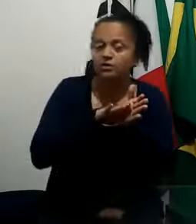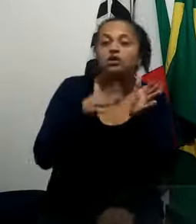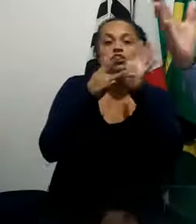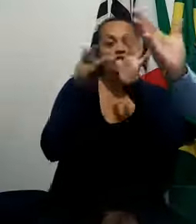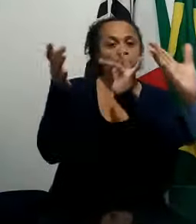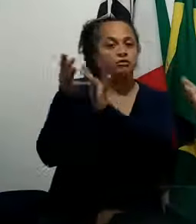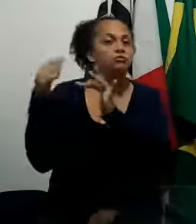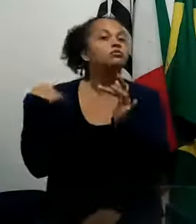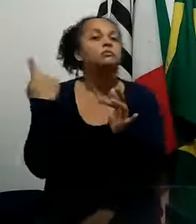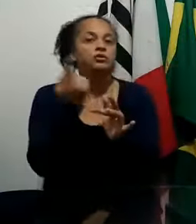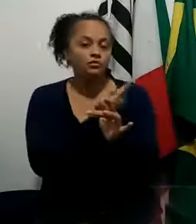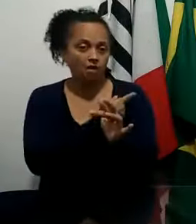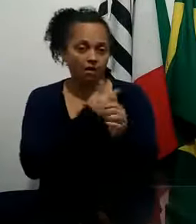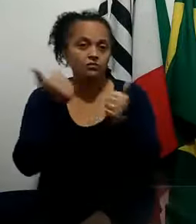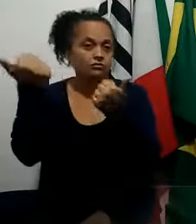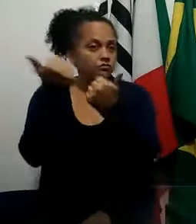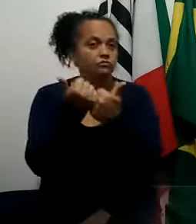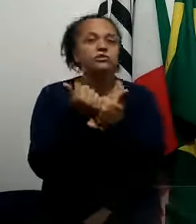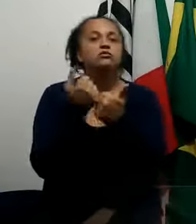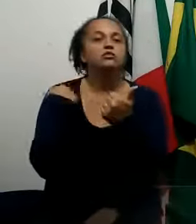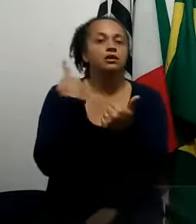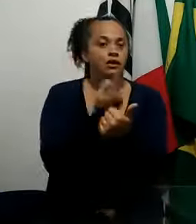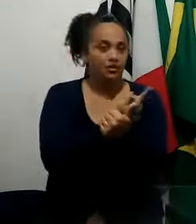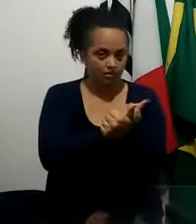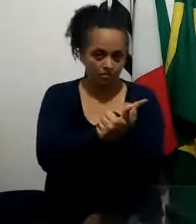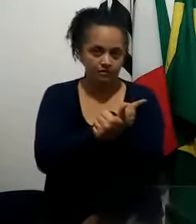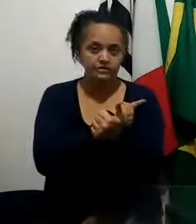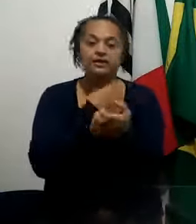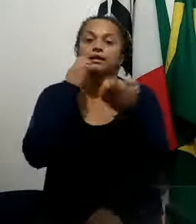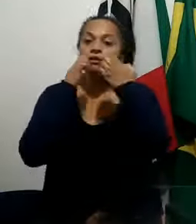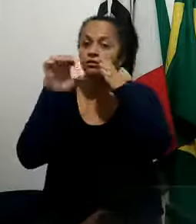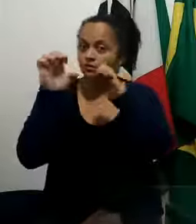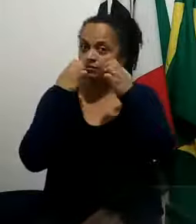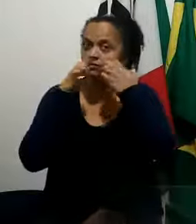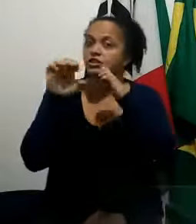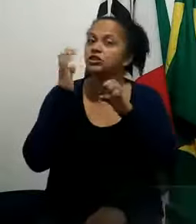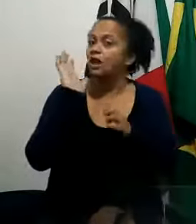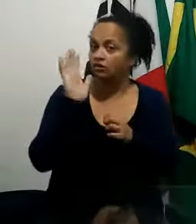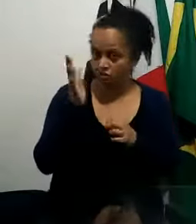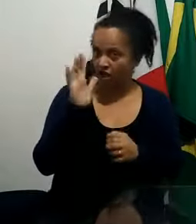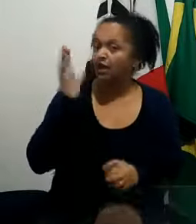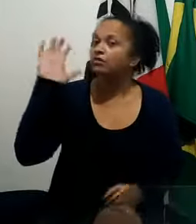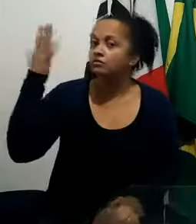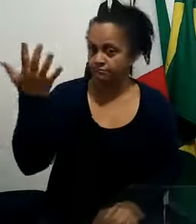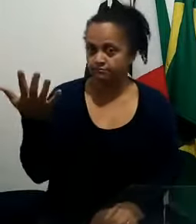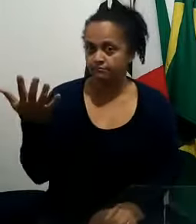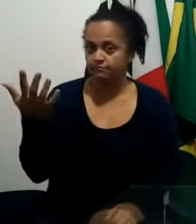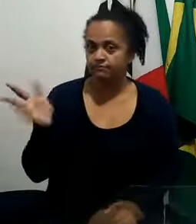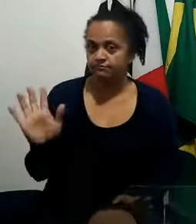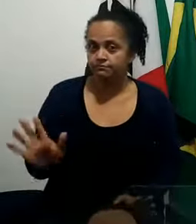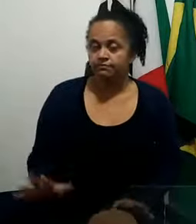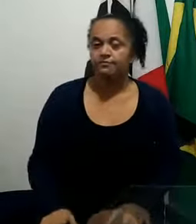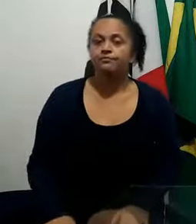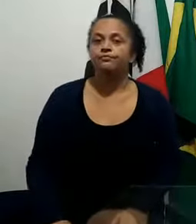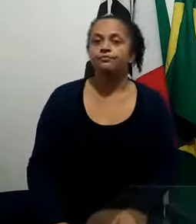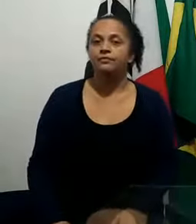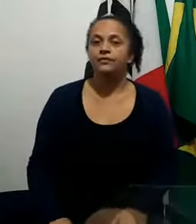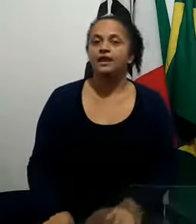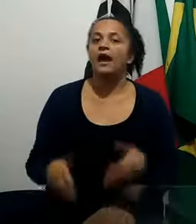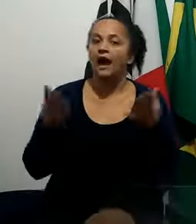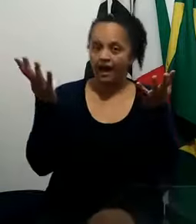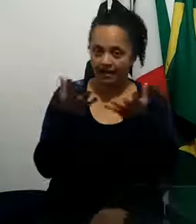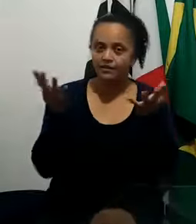o evangelho do reino vem sendo pregado há 2000 anos, então ninguém tem desculpa. Por enquanto a